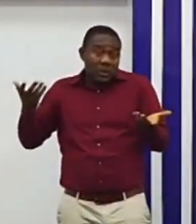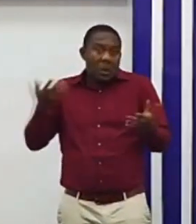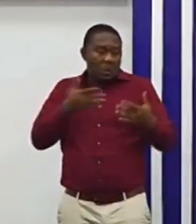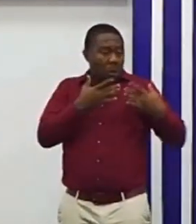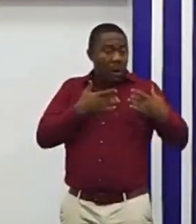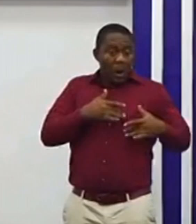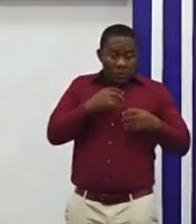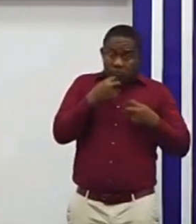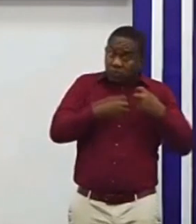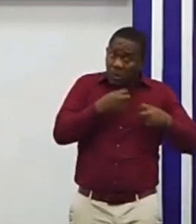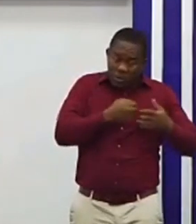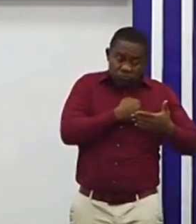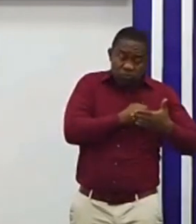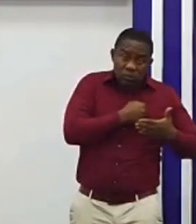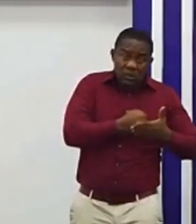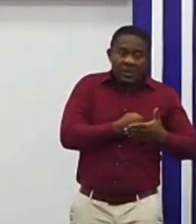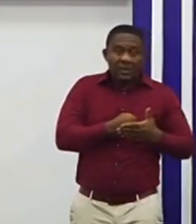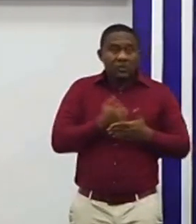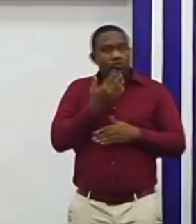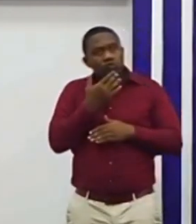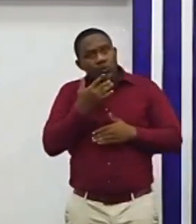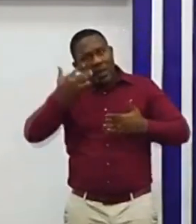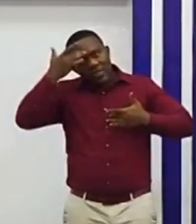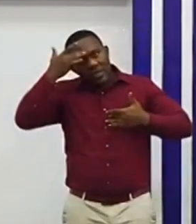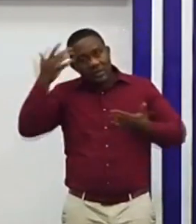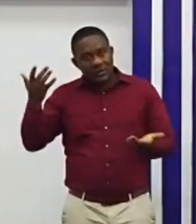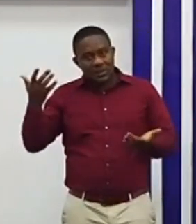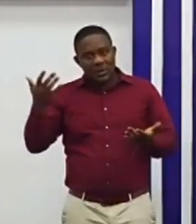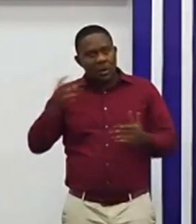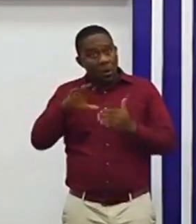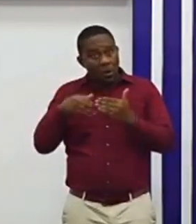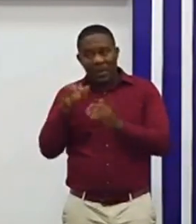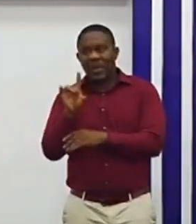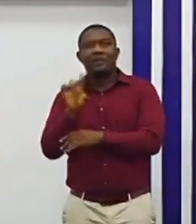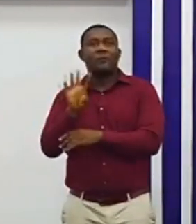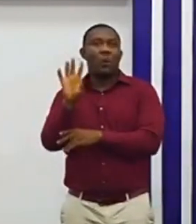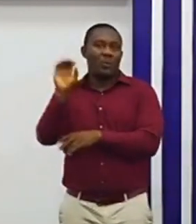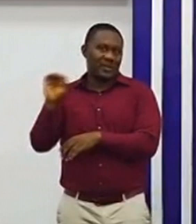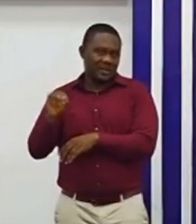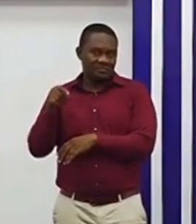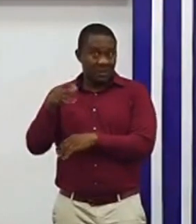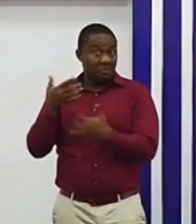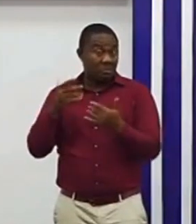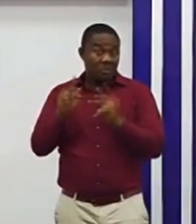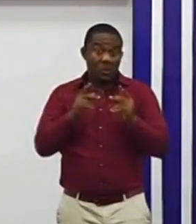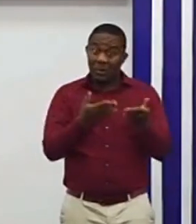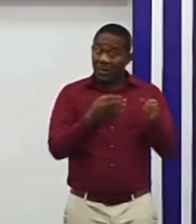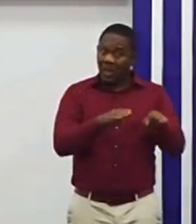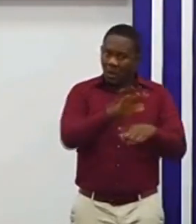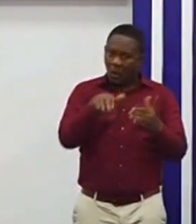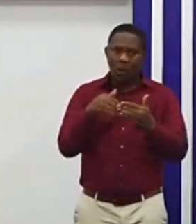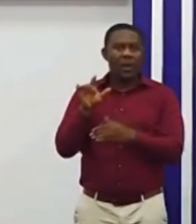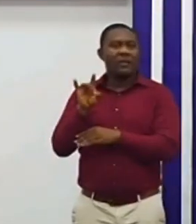Region meŋ nyɛ baalpaaba bayɔpoi ka ba zaa yi a Bolga Municipality poɔ. Northern Region naŋ are a pie na